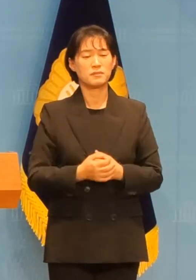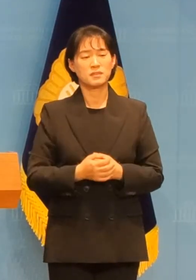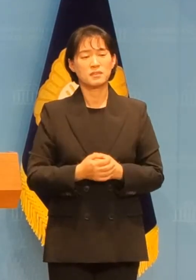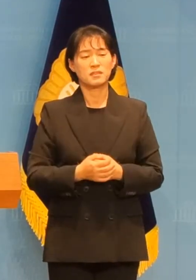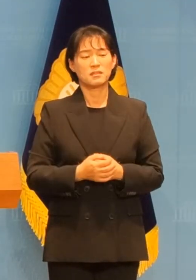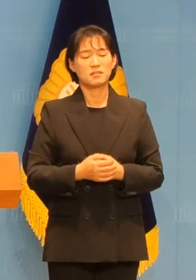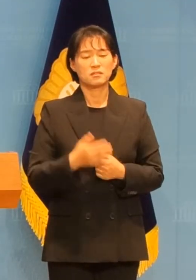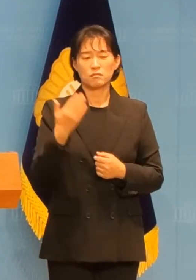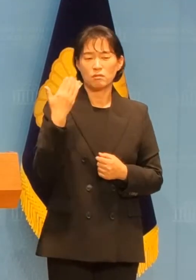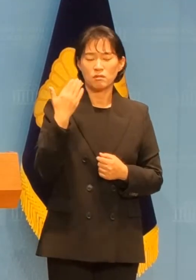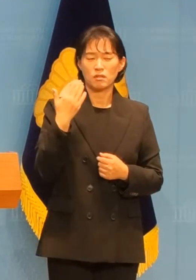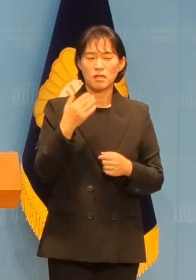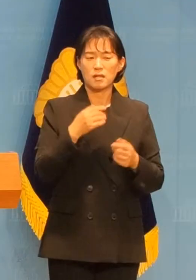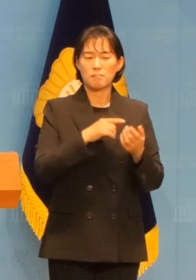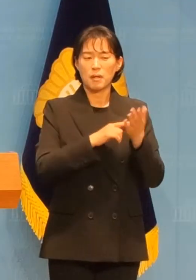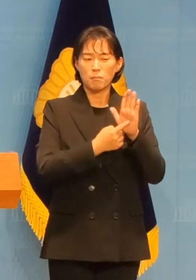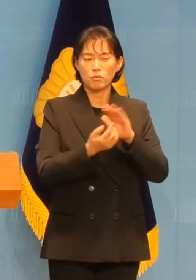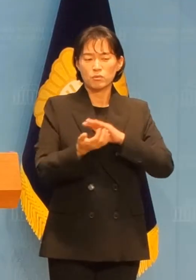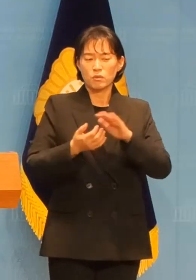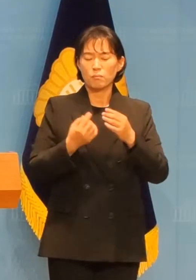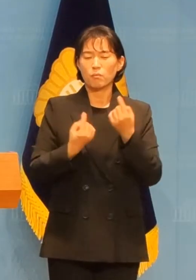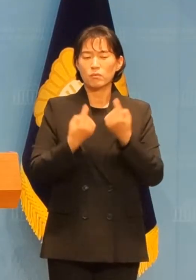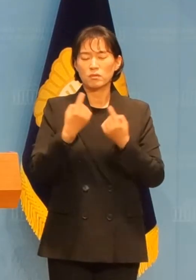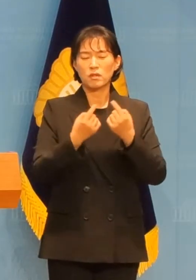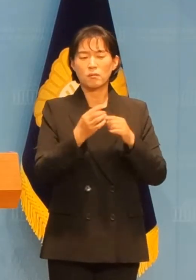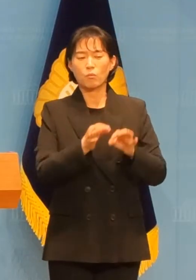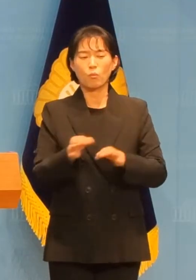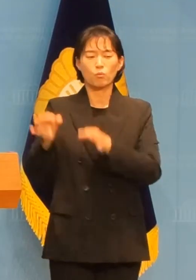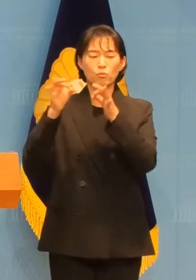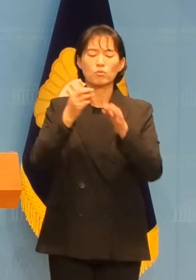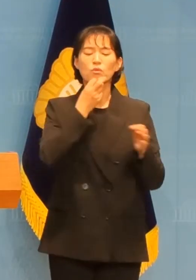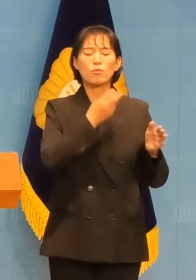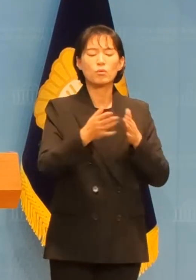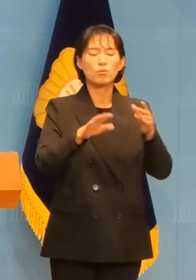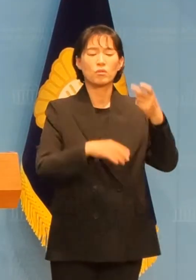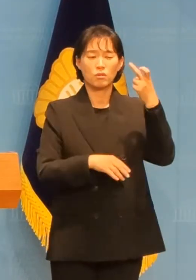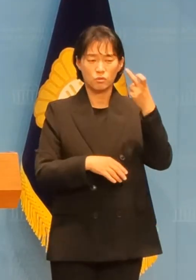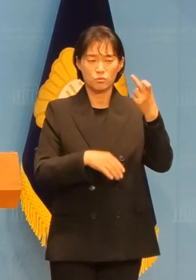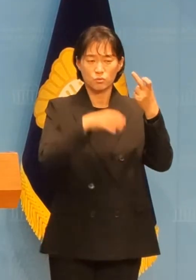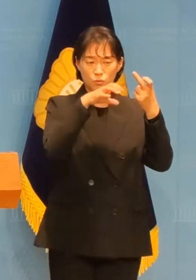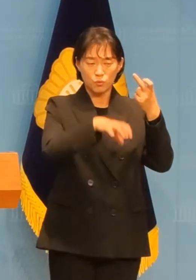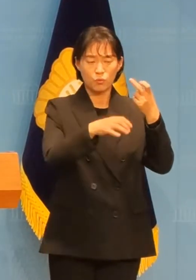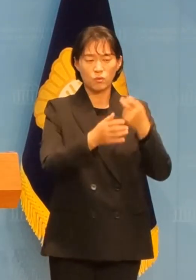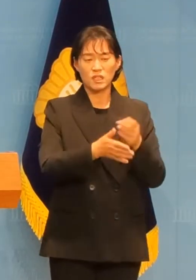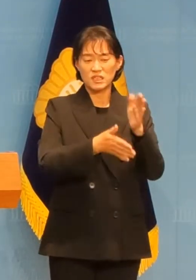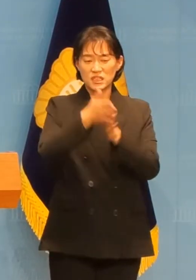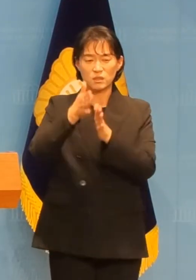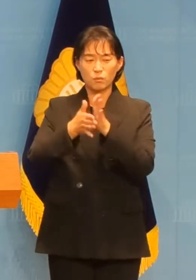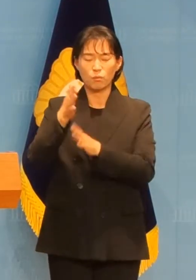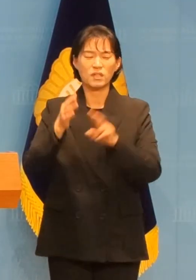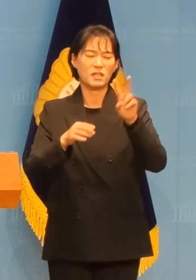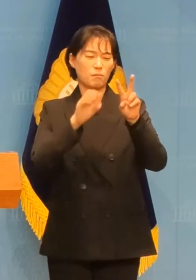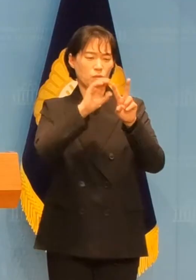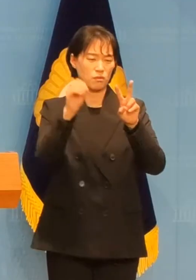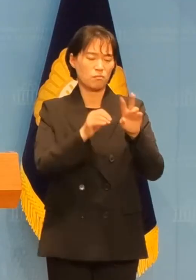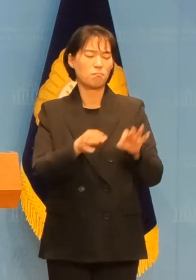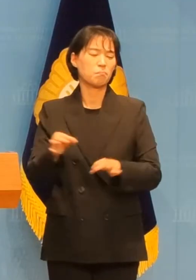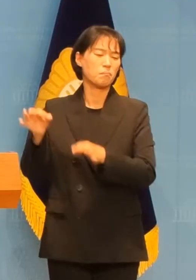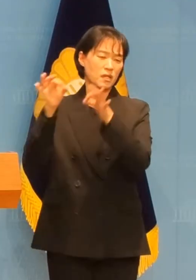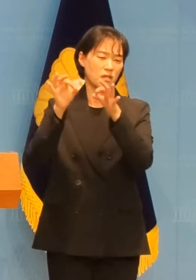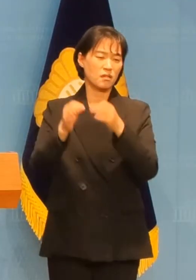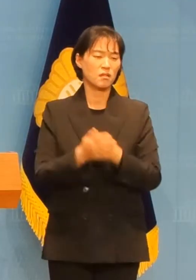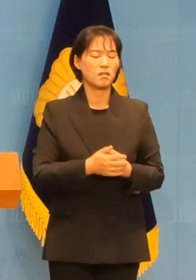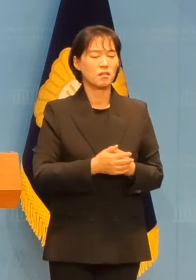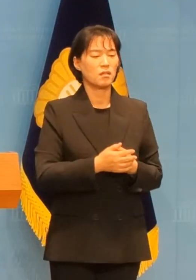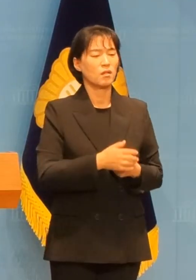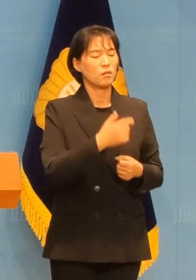전보다 2.8% 상승했고 경기도 12개 시구도 2% 올랐습니다.